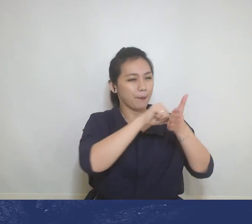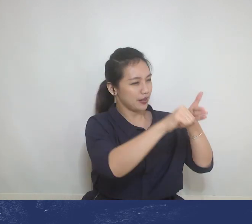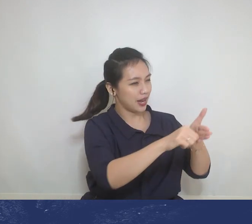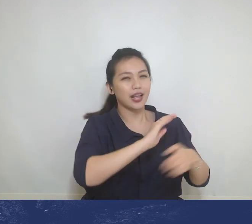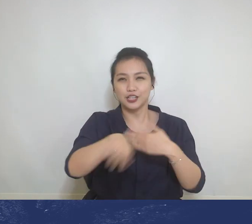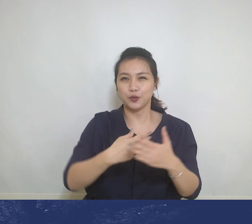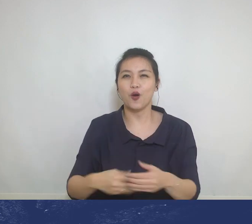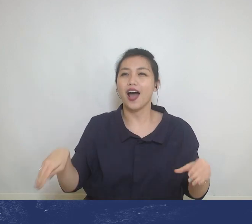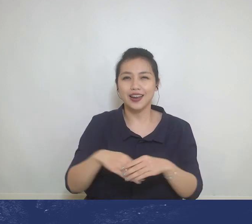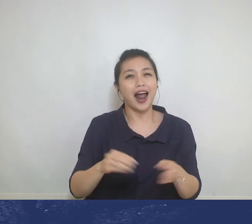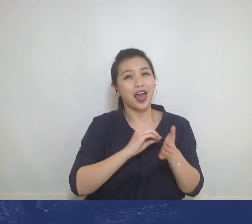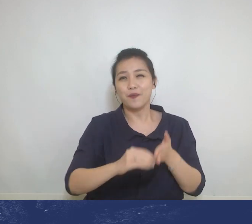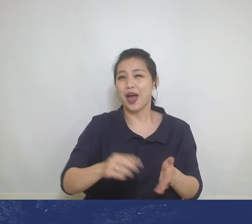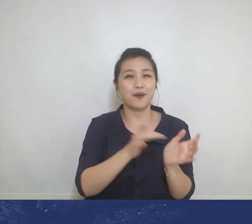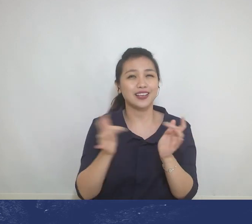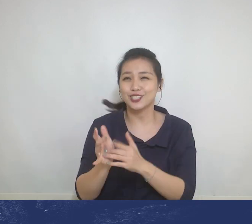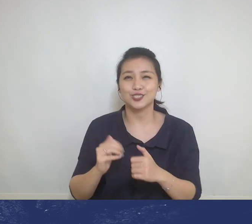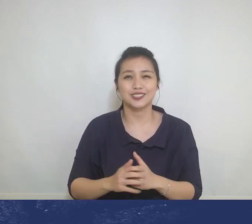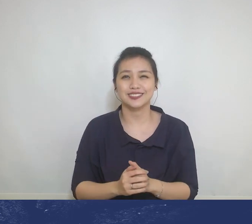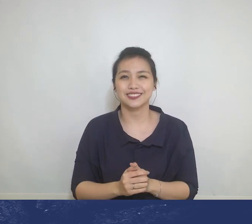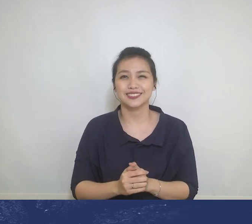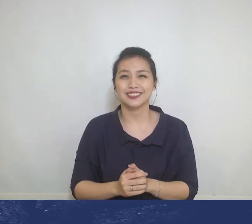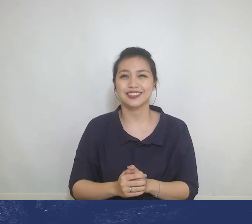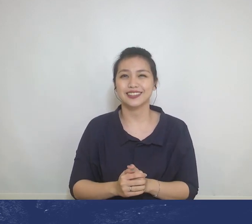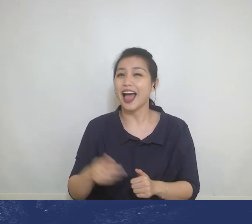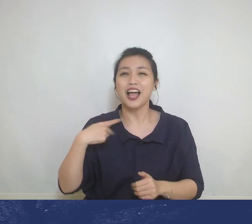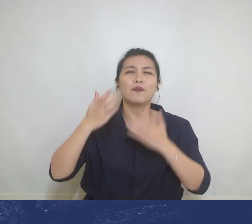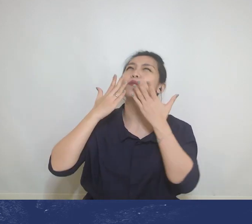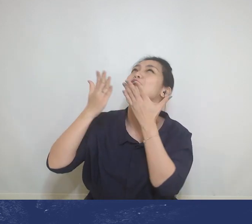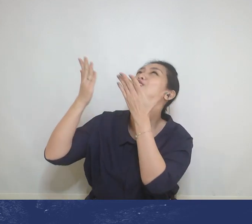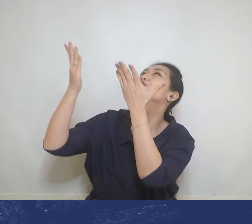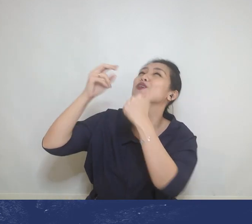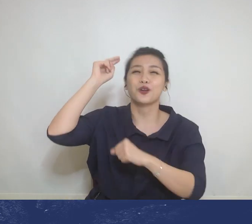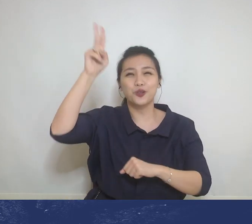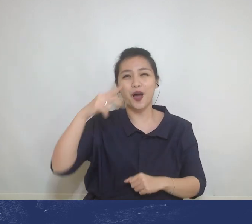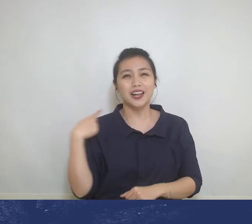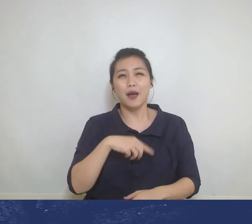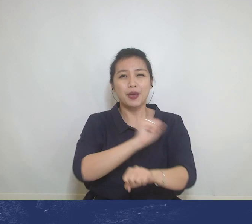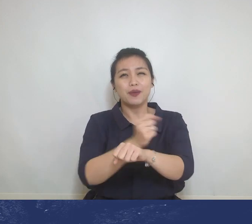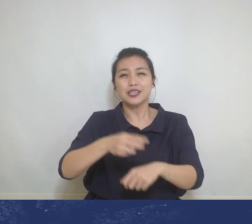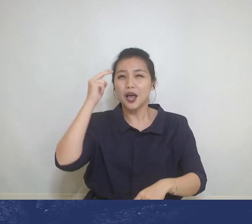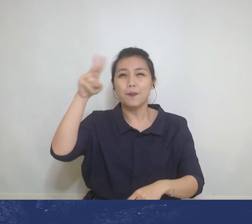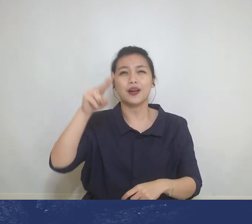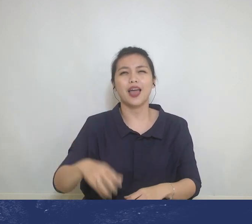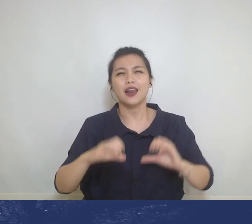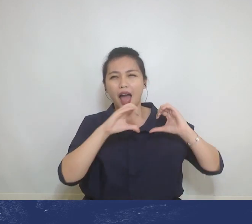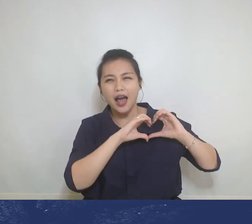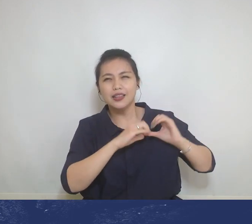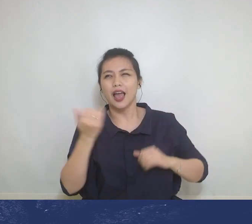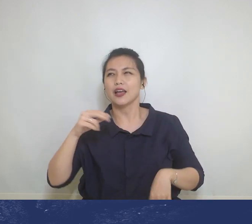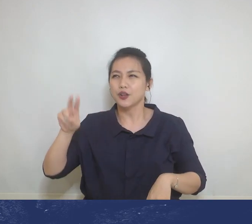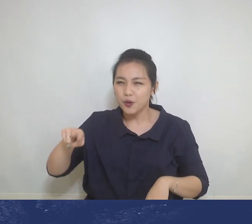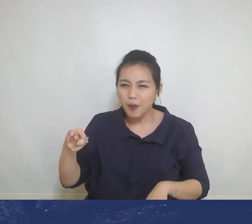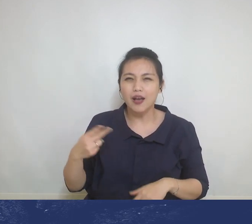kami matraikan ini semua dalam nama Tuhan Yesus. Kami bersyukur Tuhan, kami bisa melihat ada hati